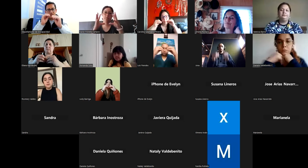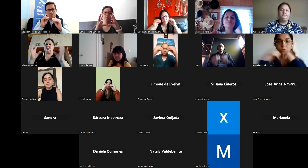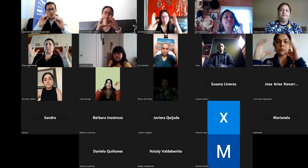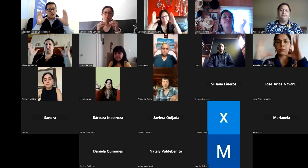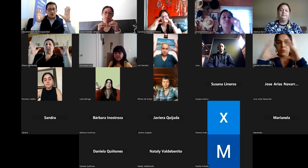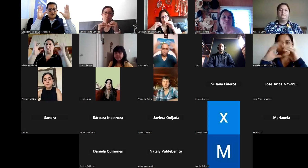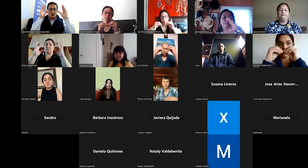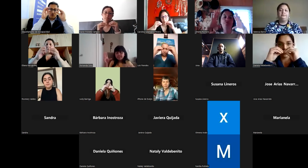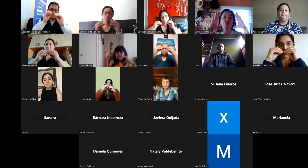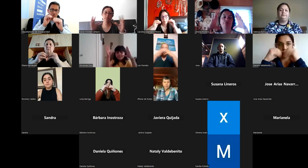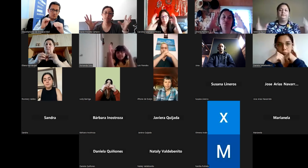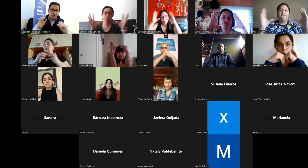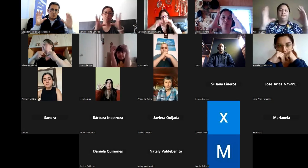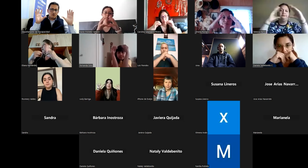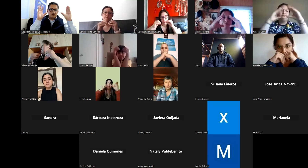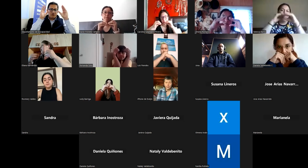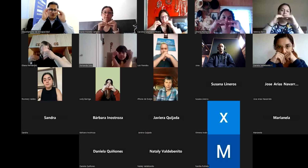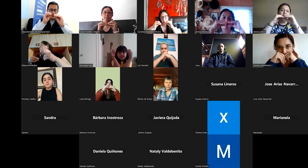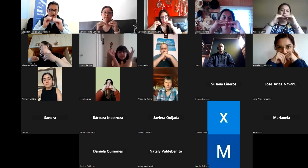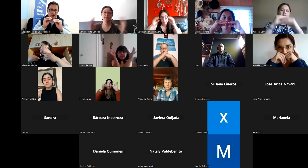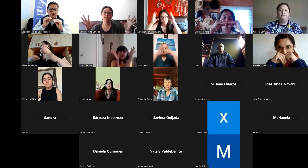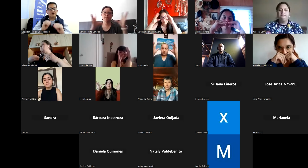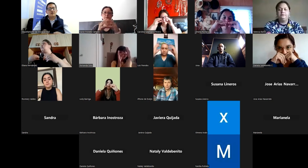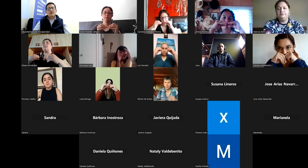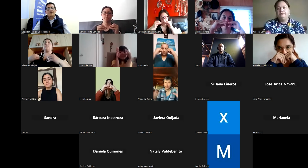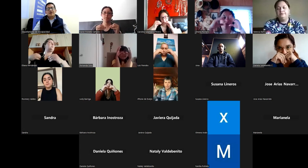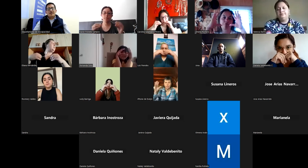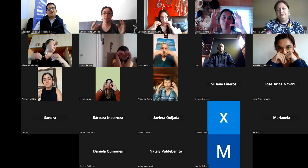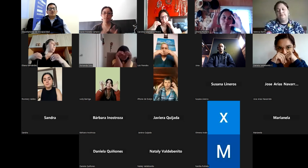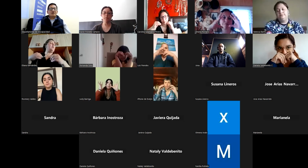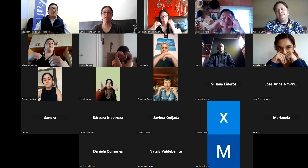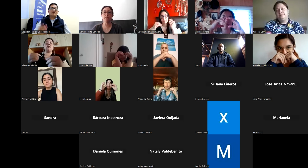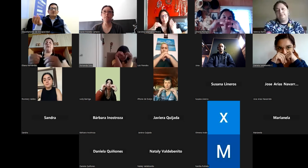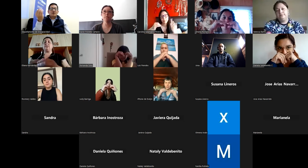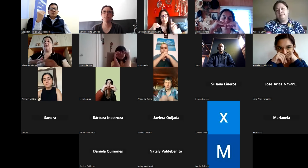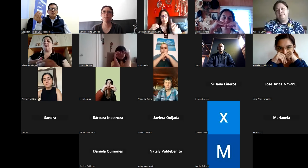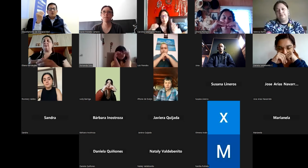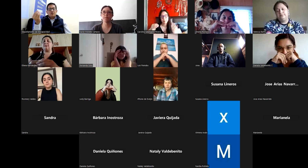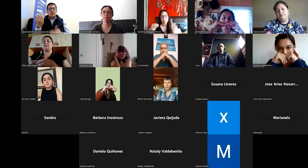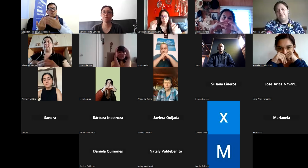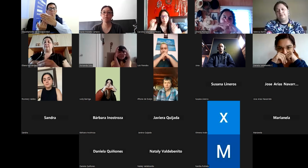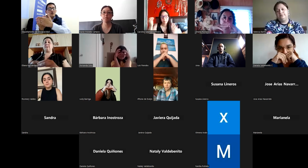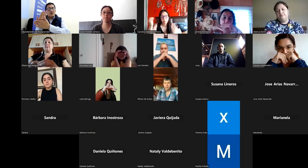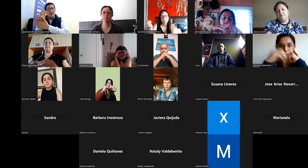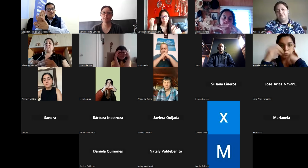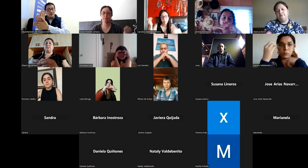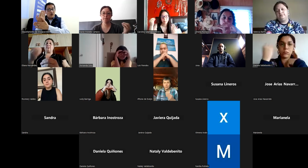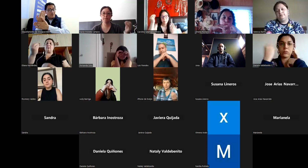luces o que se nos cierran los ojos no hay dos formas de verlo ¿cierto? entonces vamos a decir buenos días o buenas